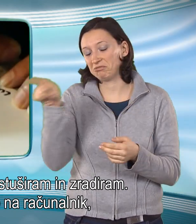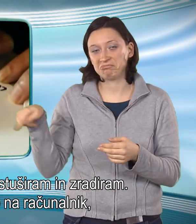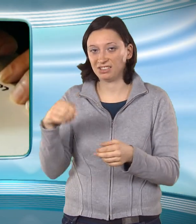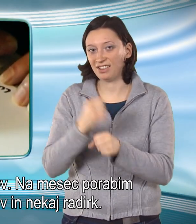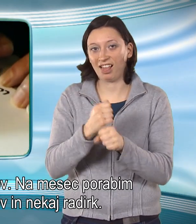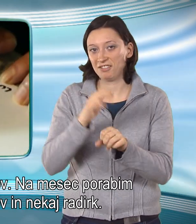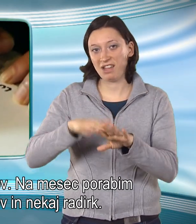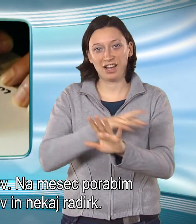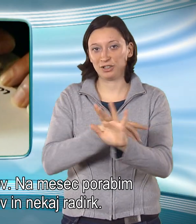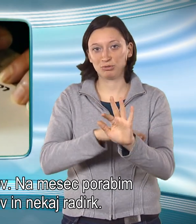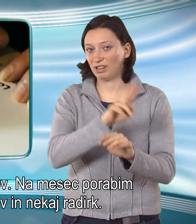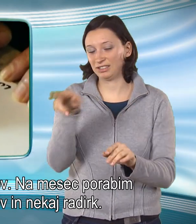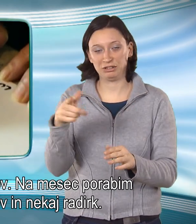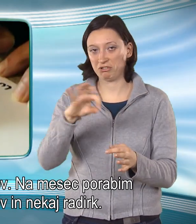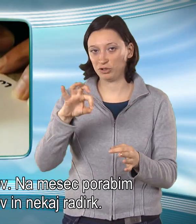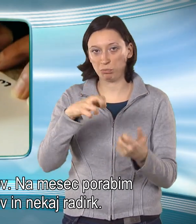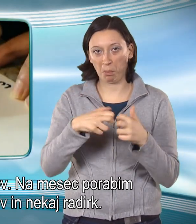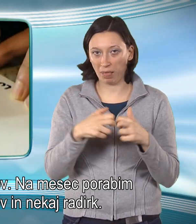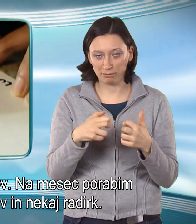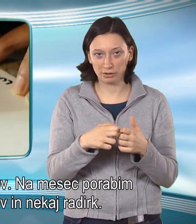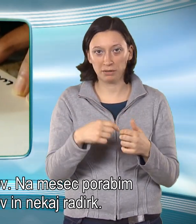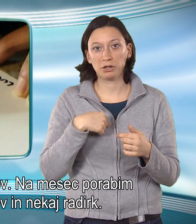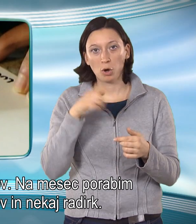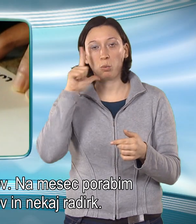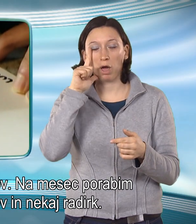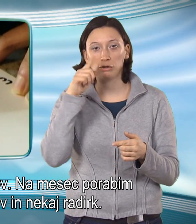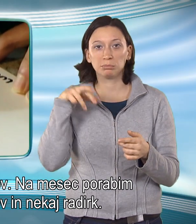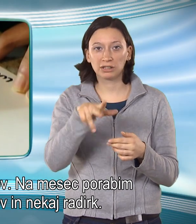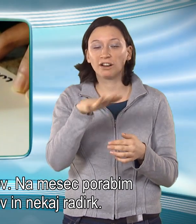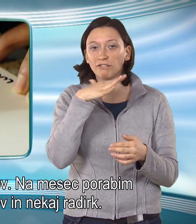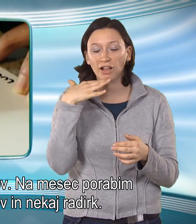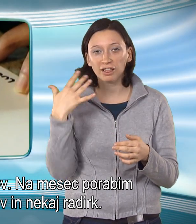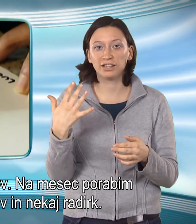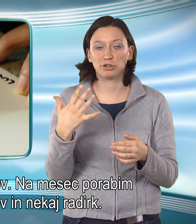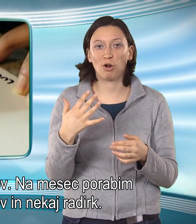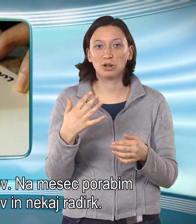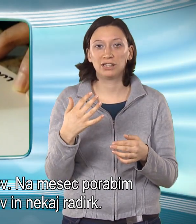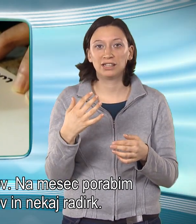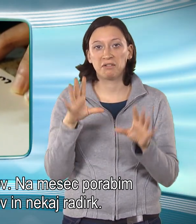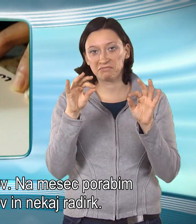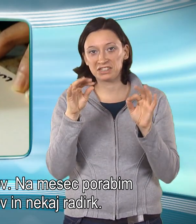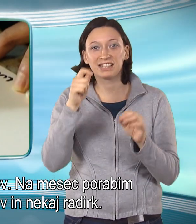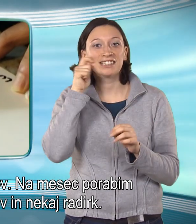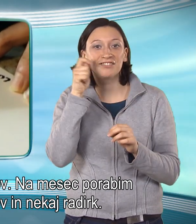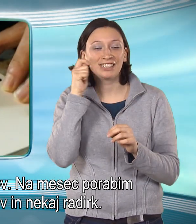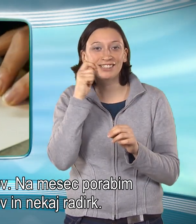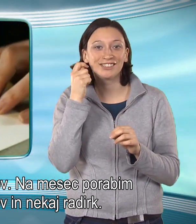delajo, nimajo teh problemov, ne. Ampak v glavnem mi gre kar veliko kakšne 10 svinčnikov